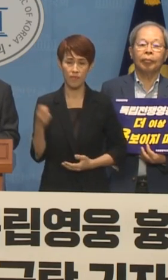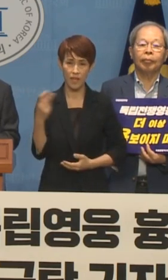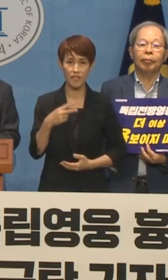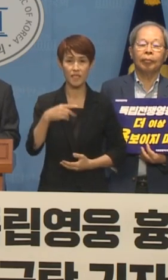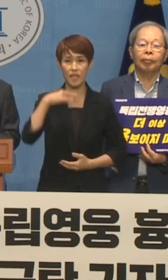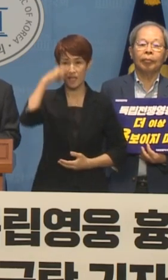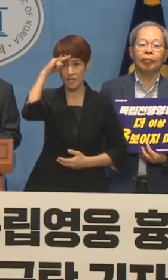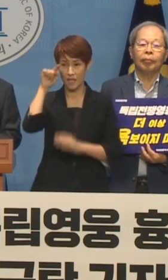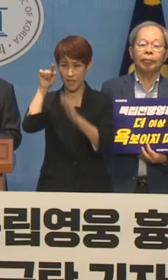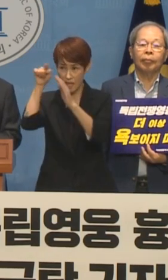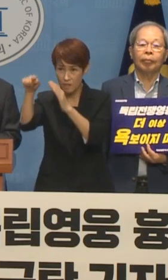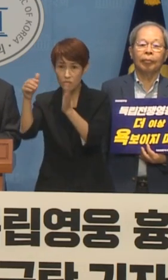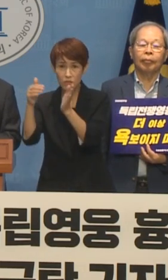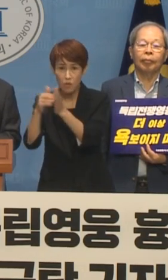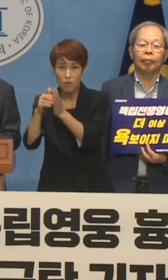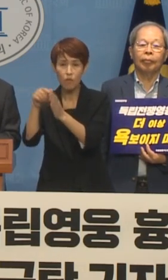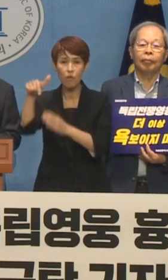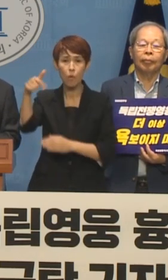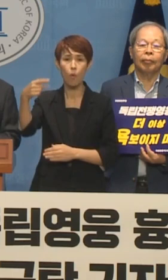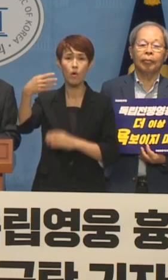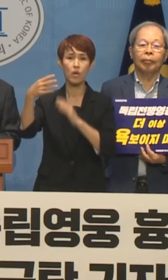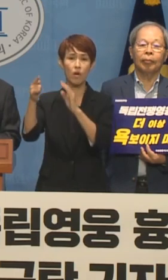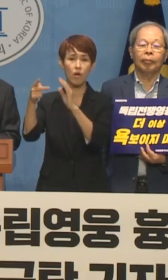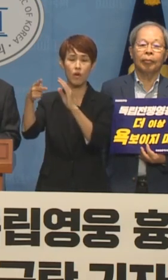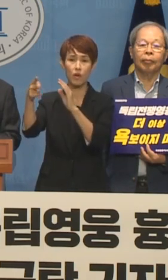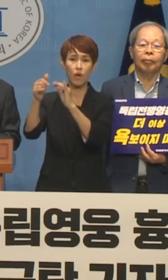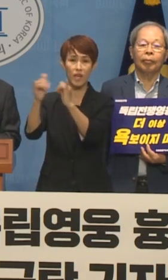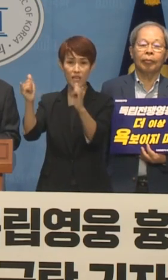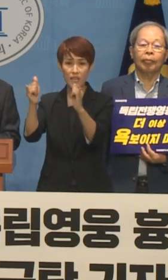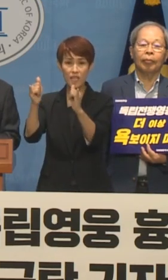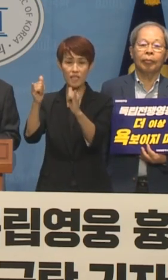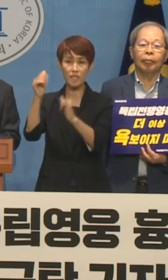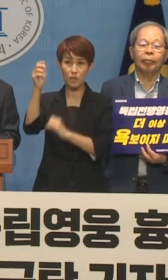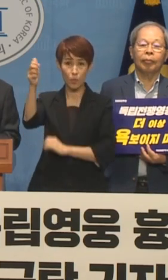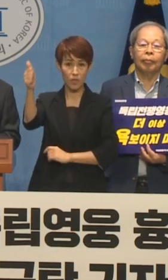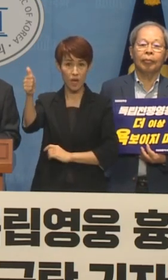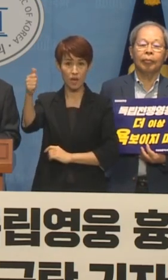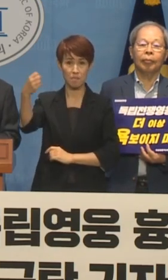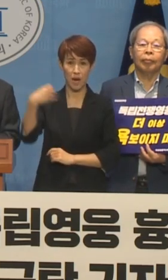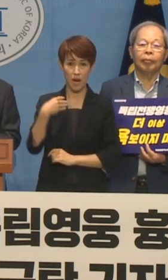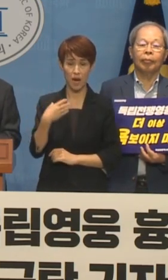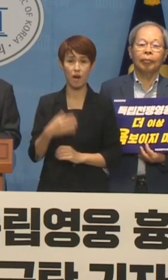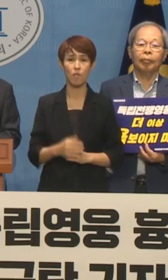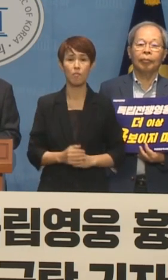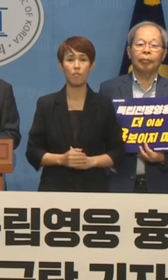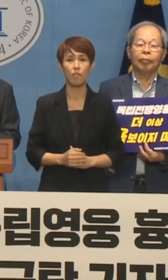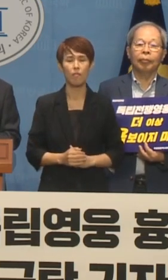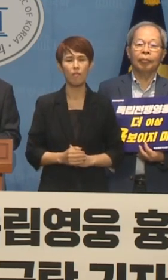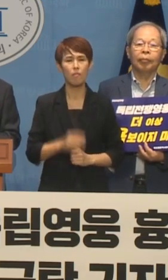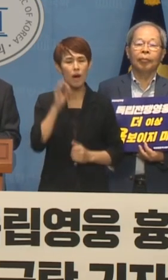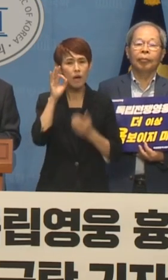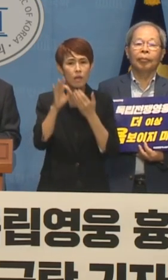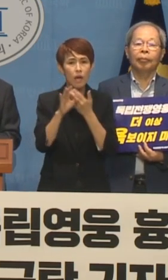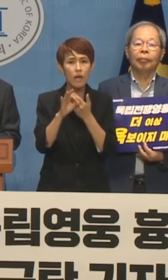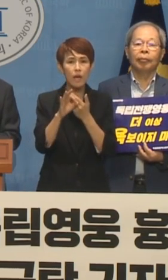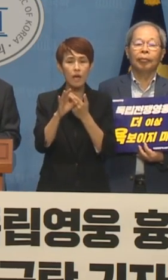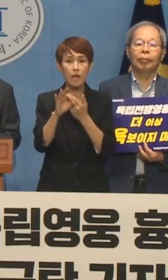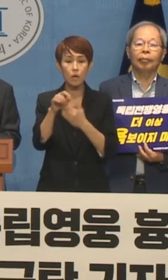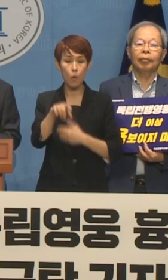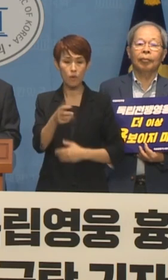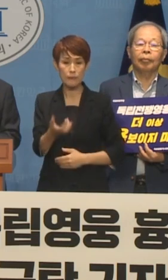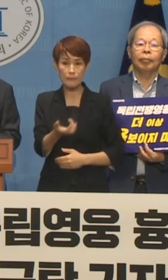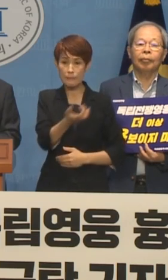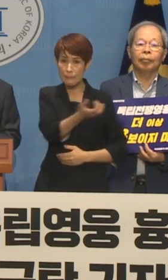카자흐스탄을 갔더니 고려인들의 지도자 중에 한 분인 김로만 의원이 이렇게 얘기하더군요. 만약에 1cm라도